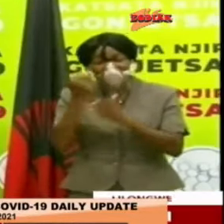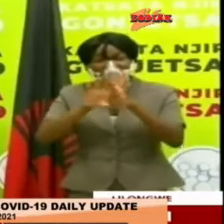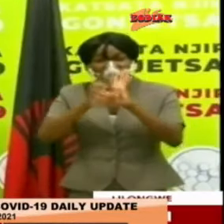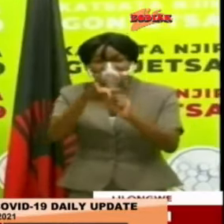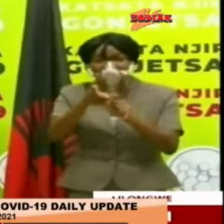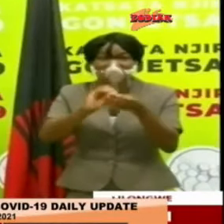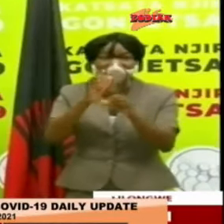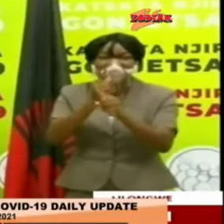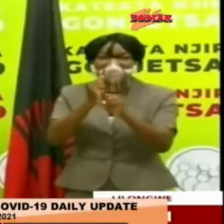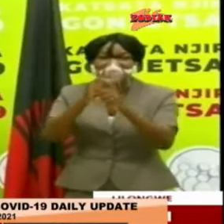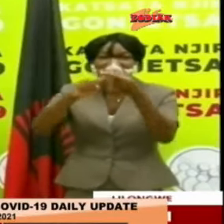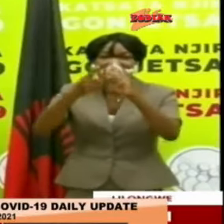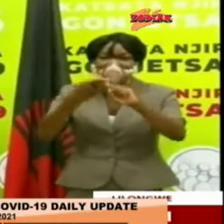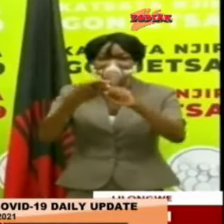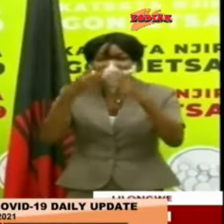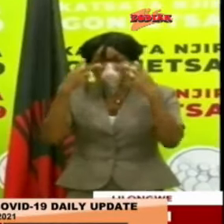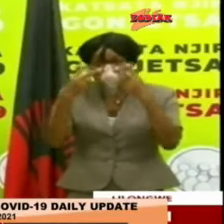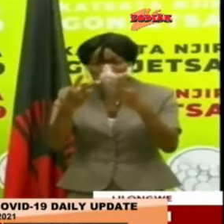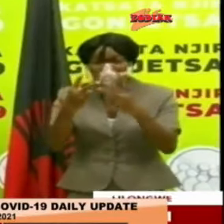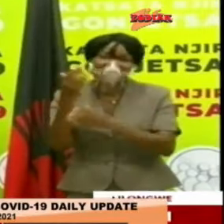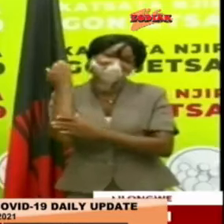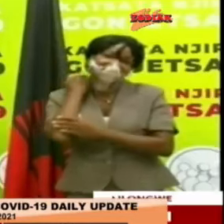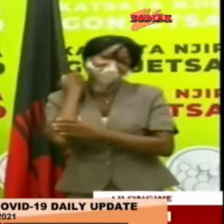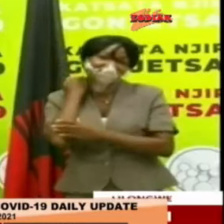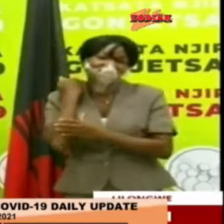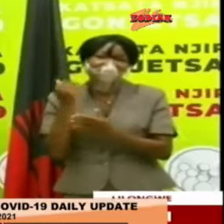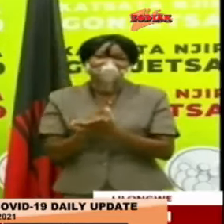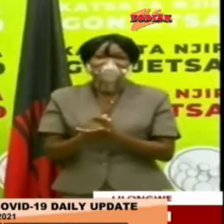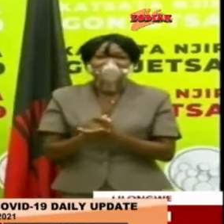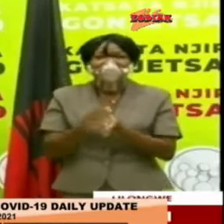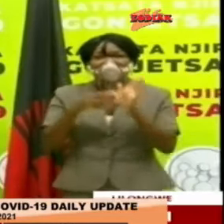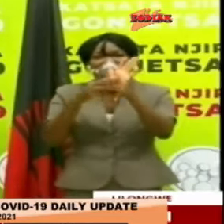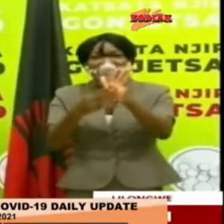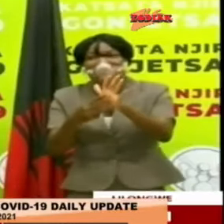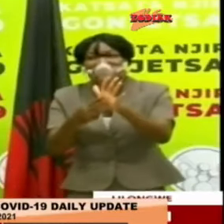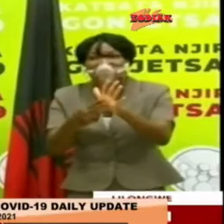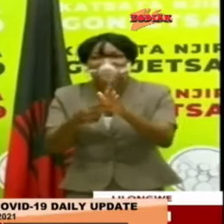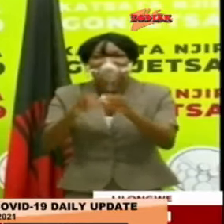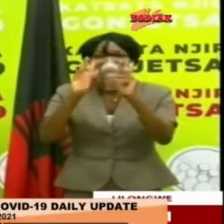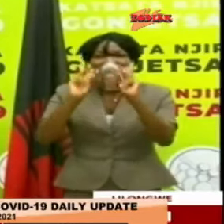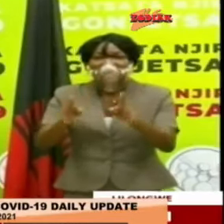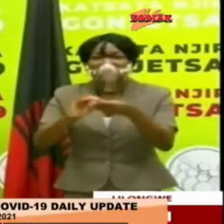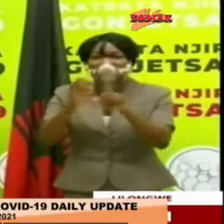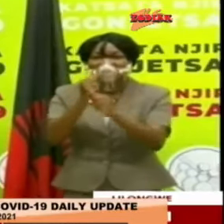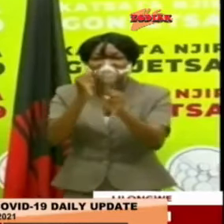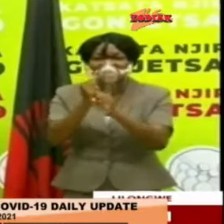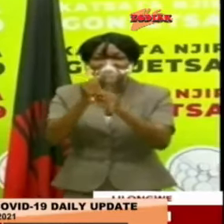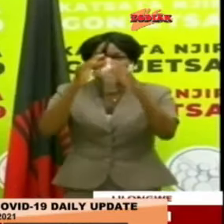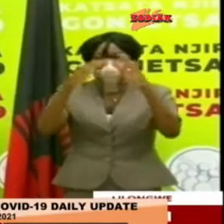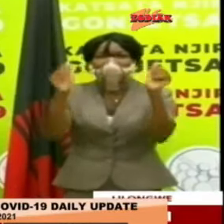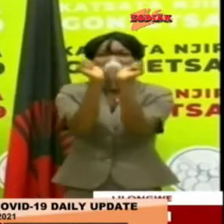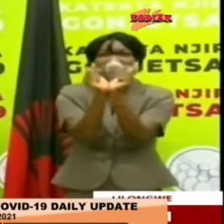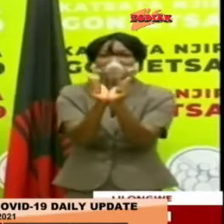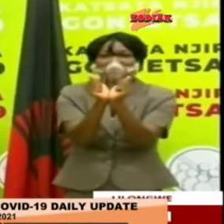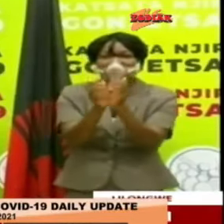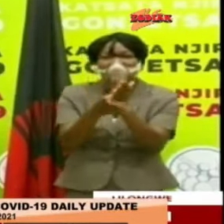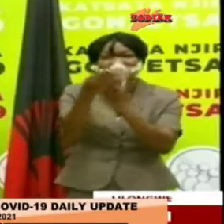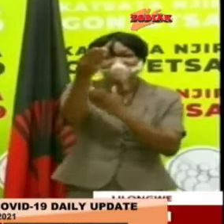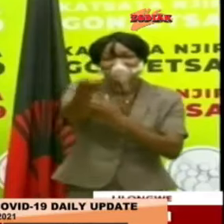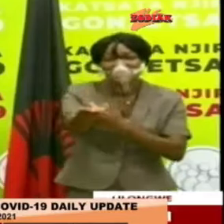ndazi zathu makamaka security. Amenewa kuli aku prisoni kuprizoni tapasa ku 450